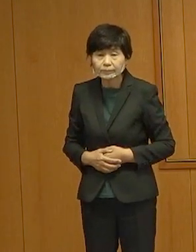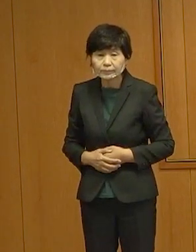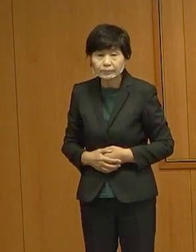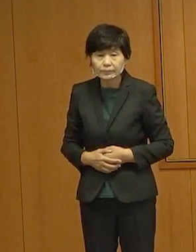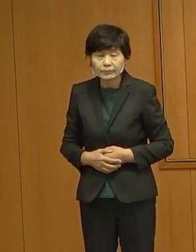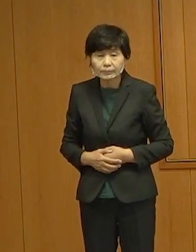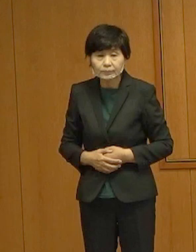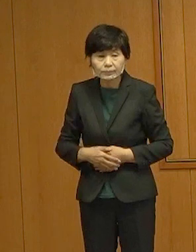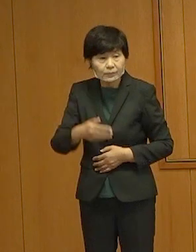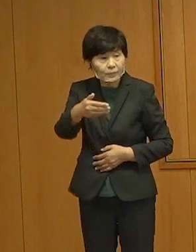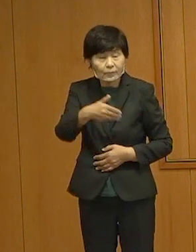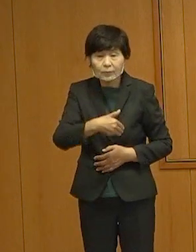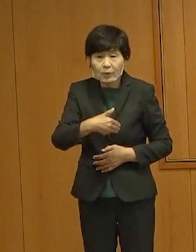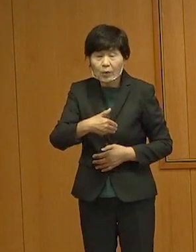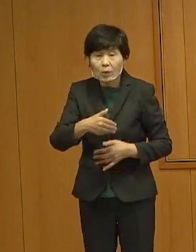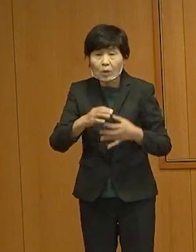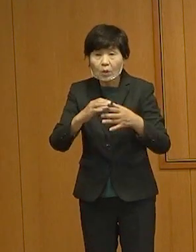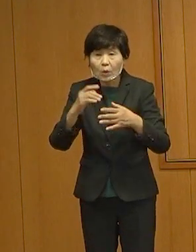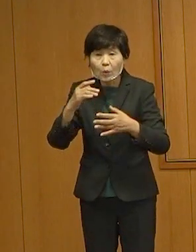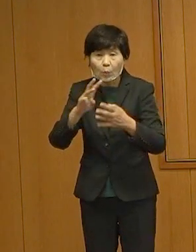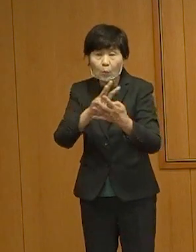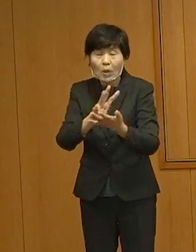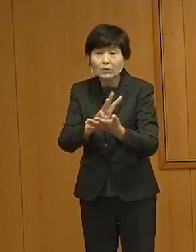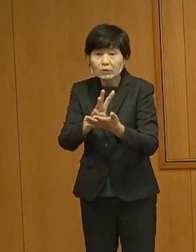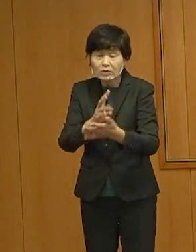すみません、ワクチン接種で、